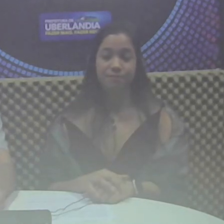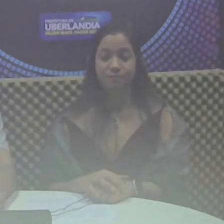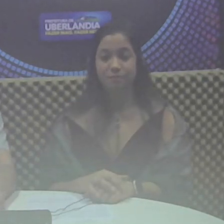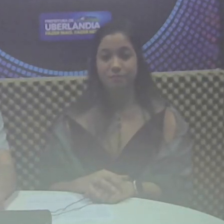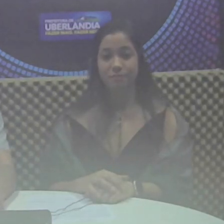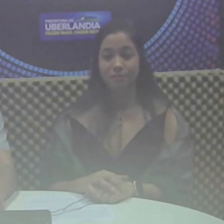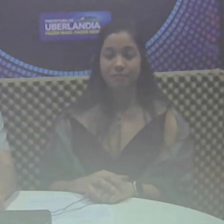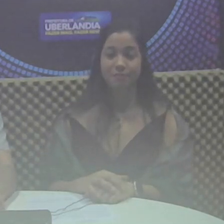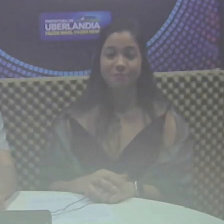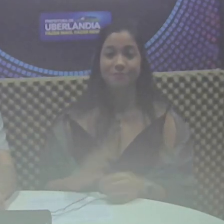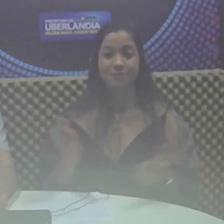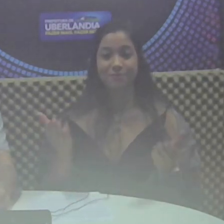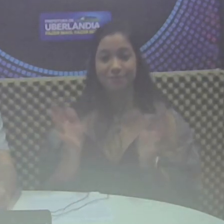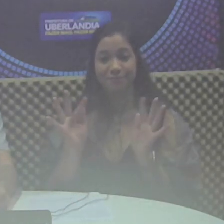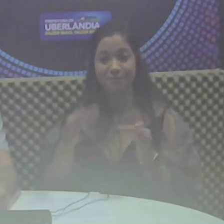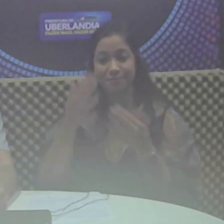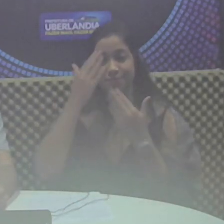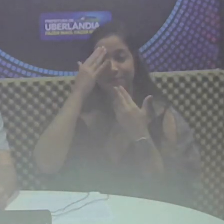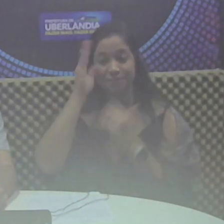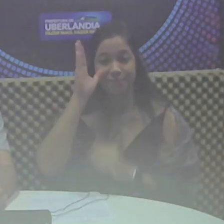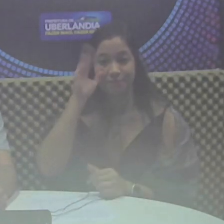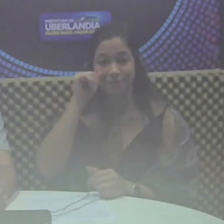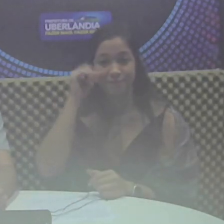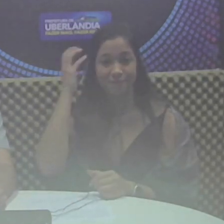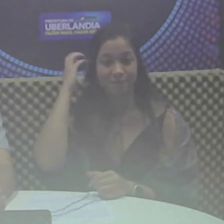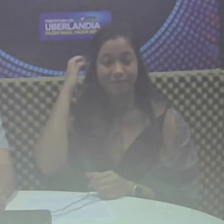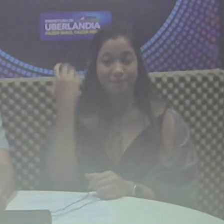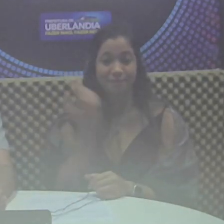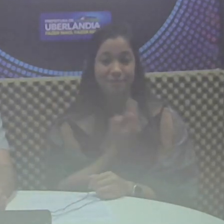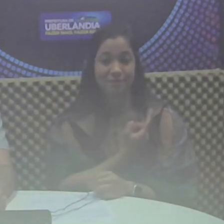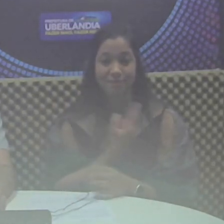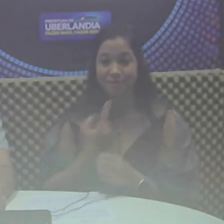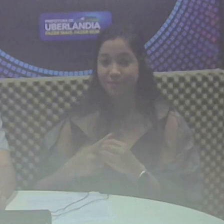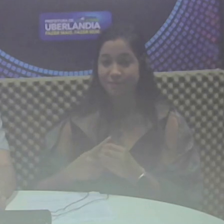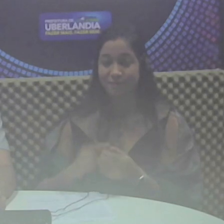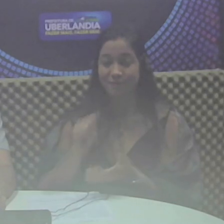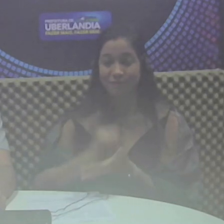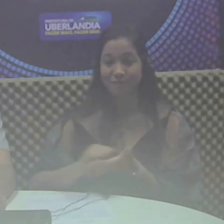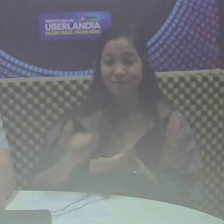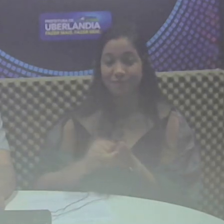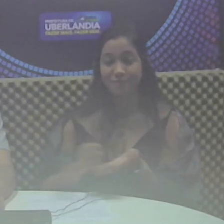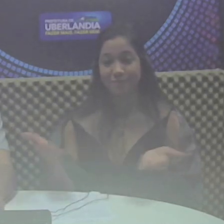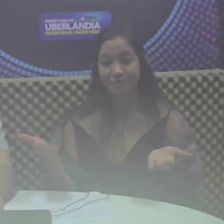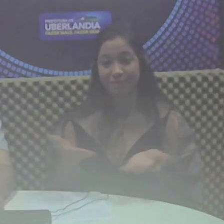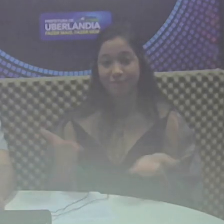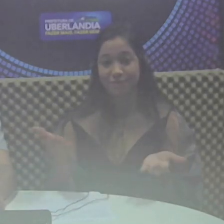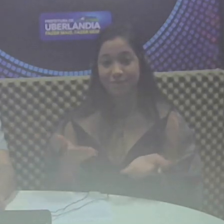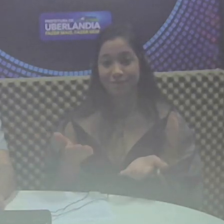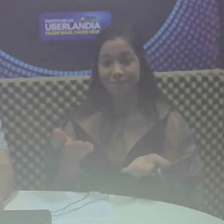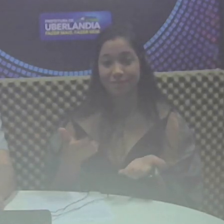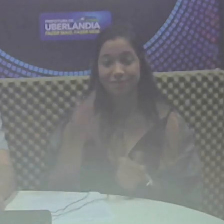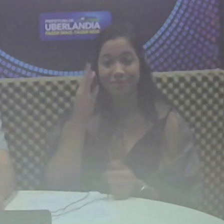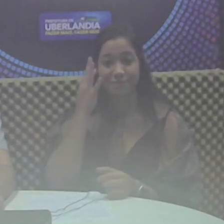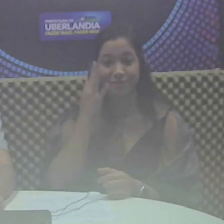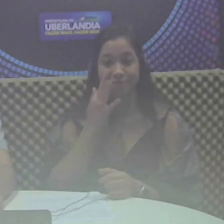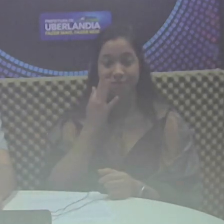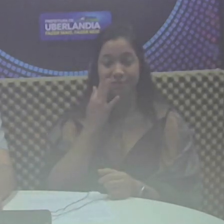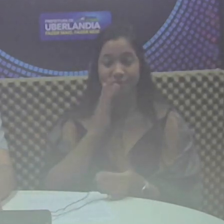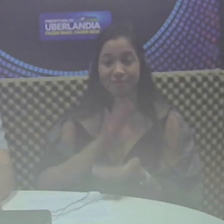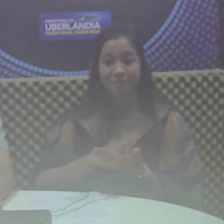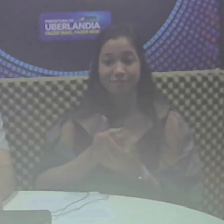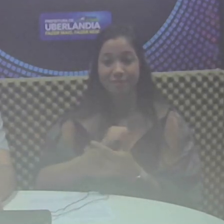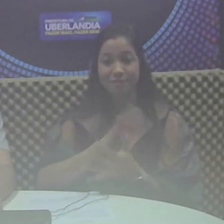notícias. A edição de hoje fica por aqui. Obrigado pela sua audiência. Rádio Nossa Cidade, jornalista responsável pela edição, Fernando